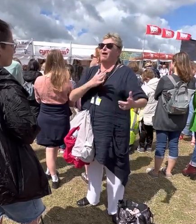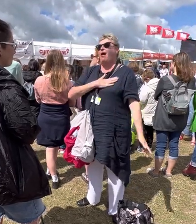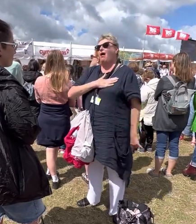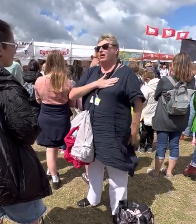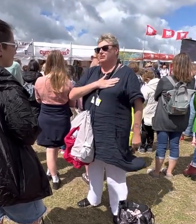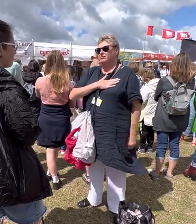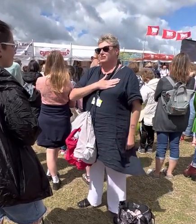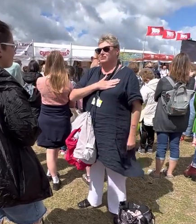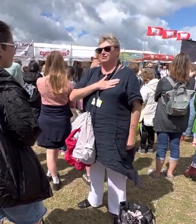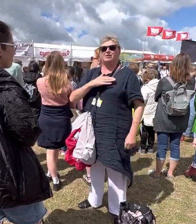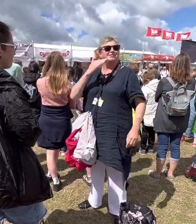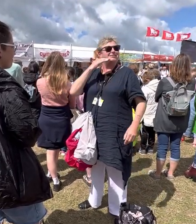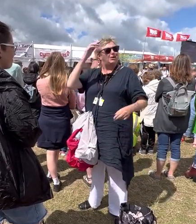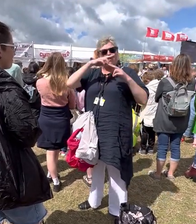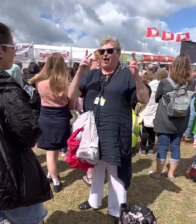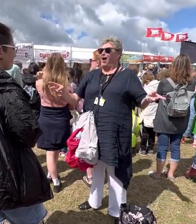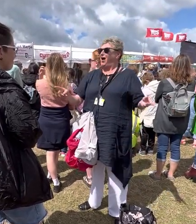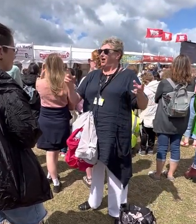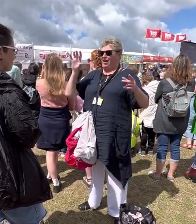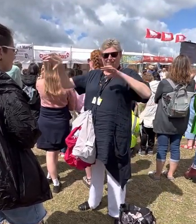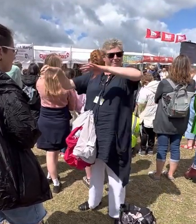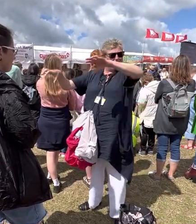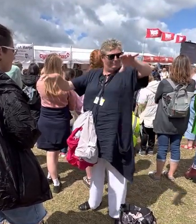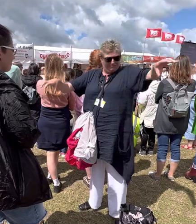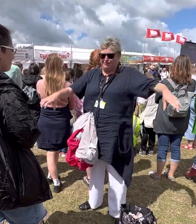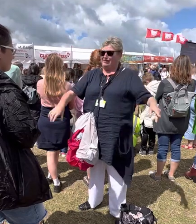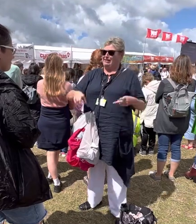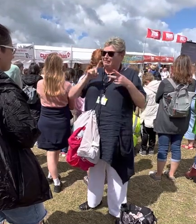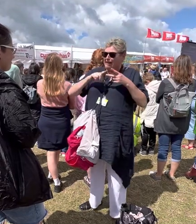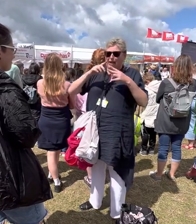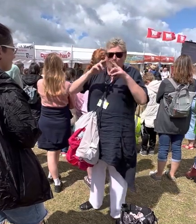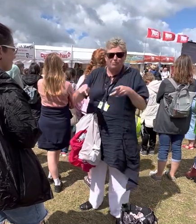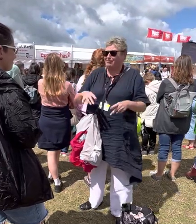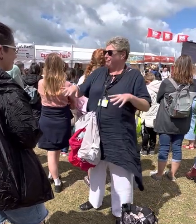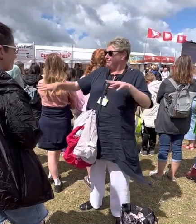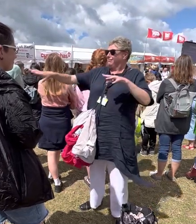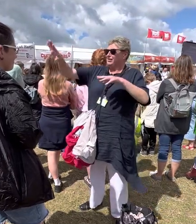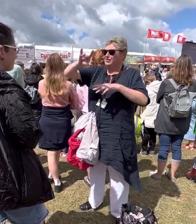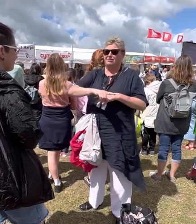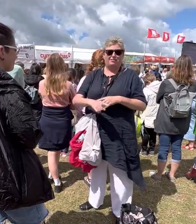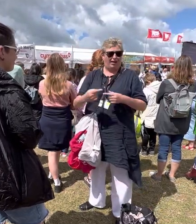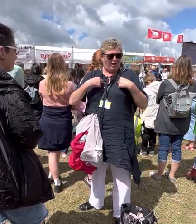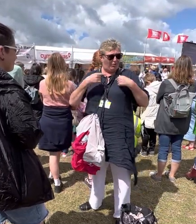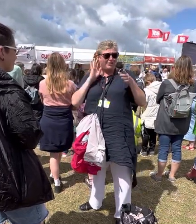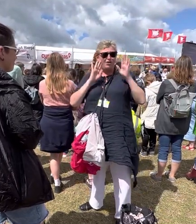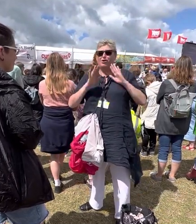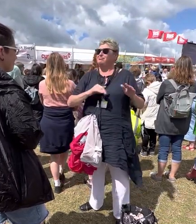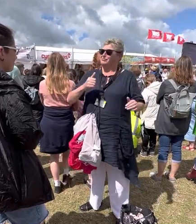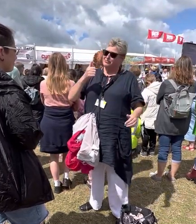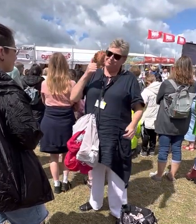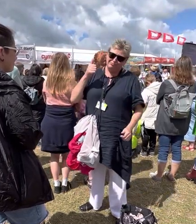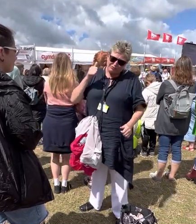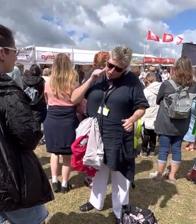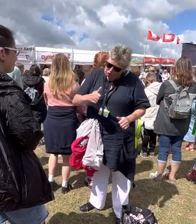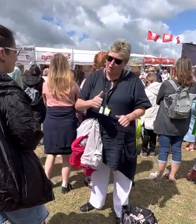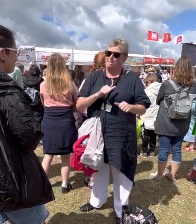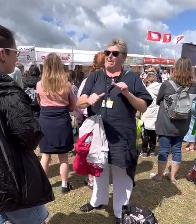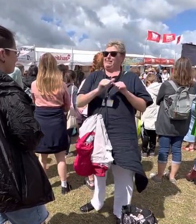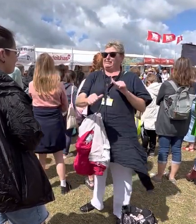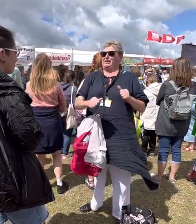tai haf yn bla, mae ail dai yn bla, mae'n ieuenctid yn heiddi gwell, mae Cymru yn